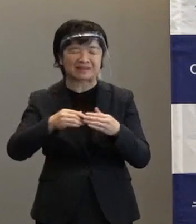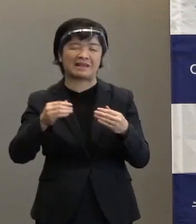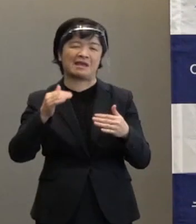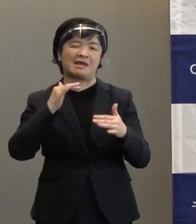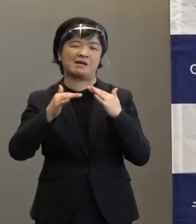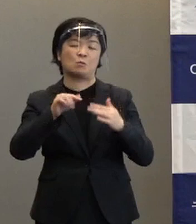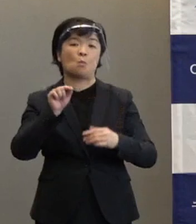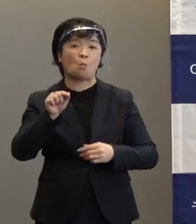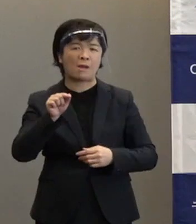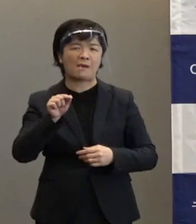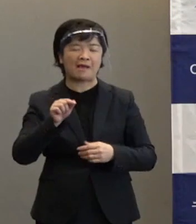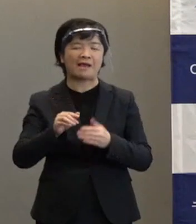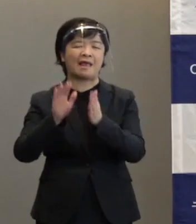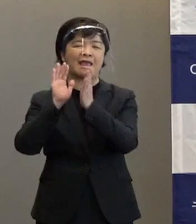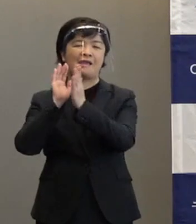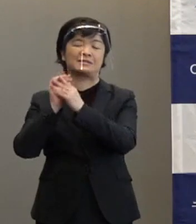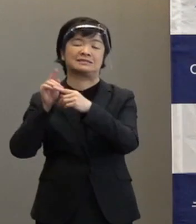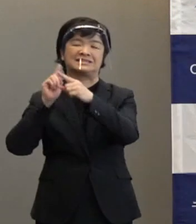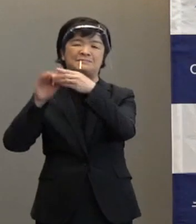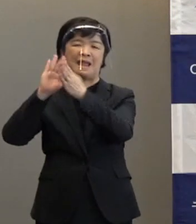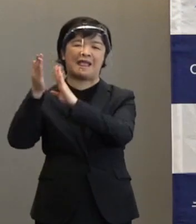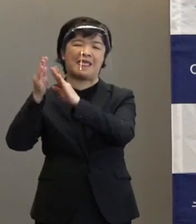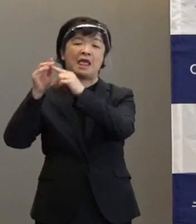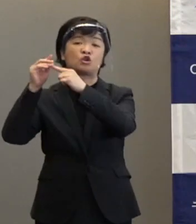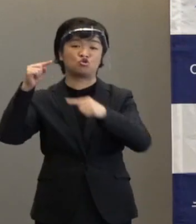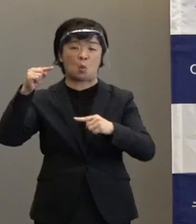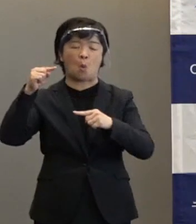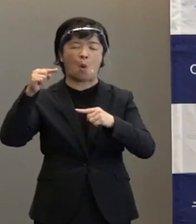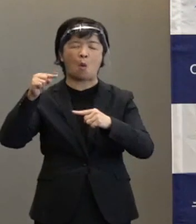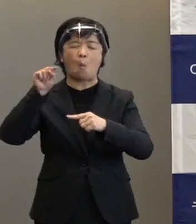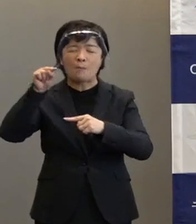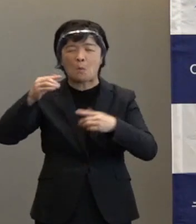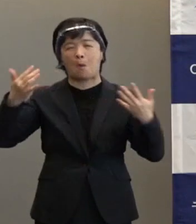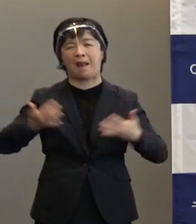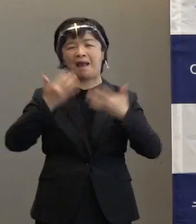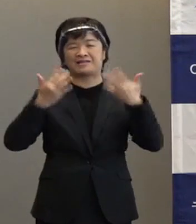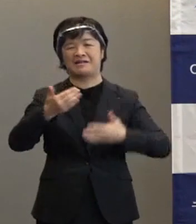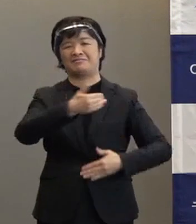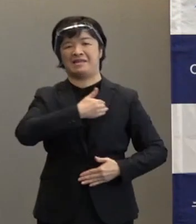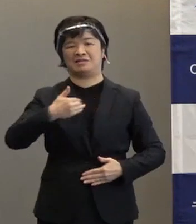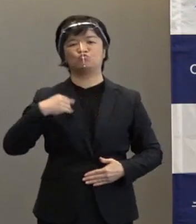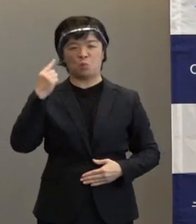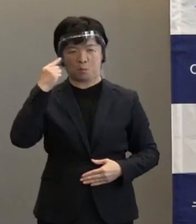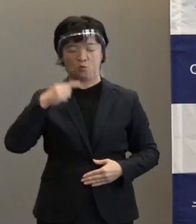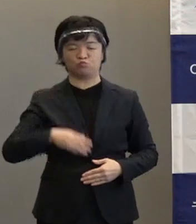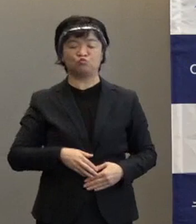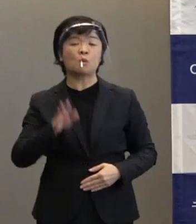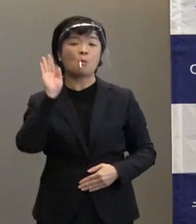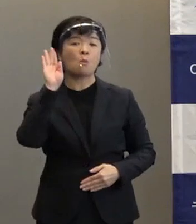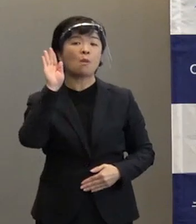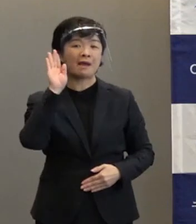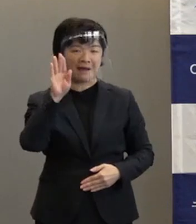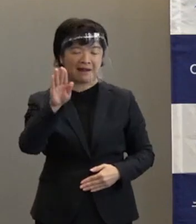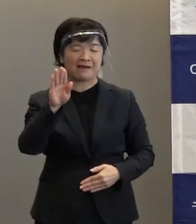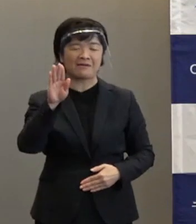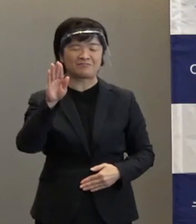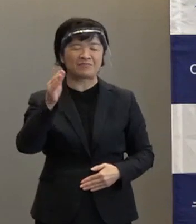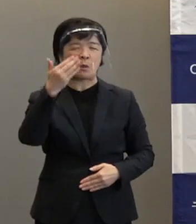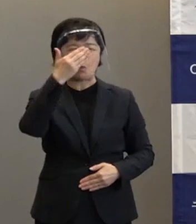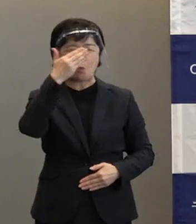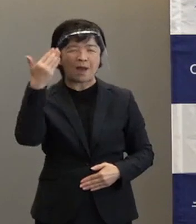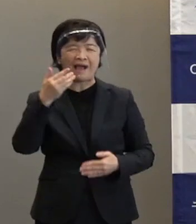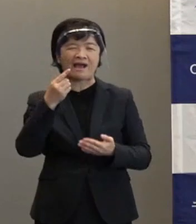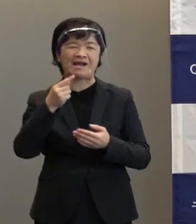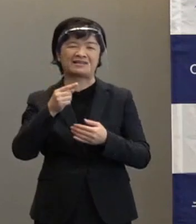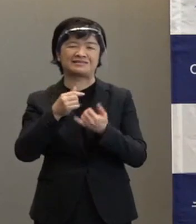組織そのものが活性化する、まあ、一つの要因になるというふうに思っています。まあ、今後もですね、まあ、もちろん若手職員には限